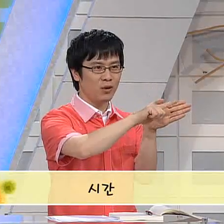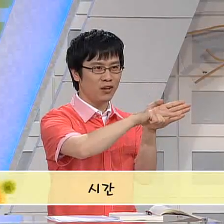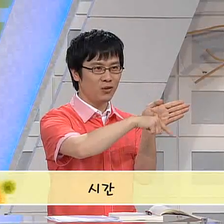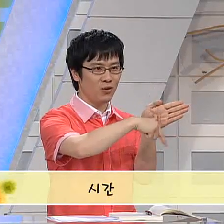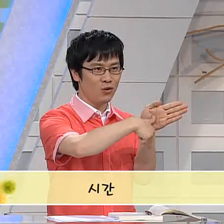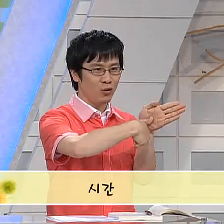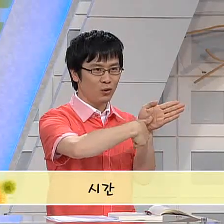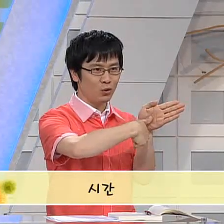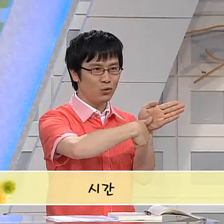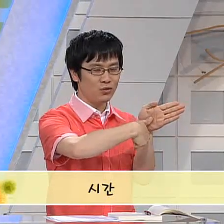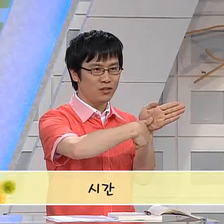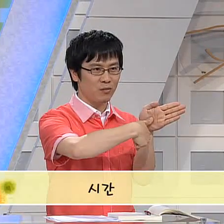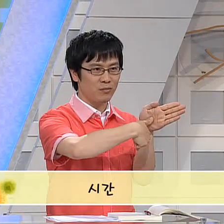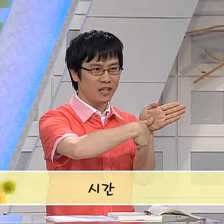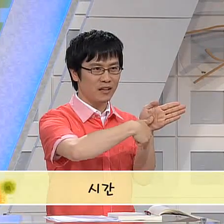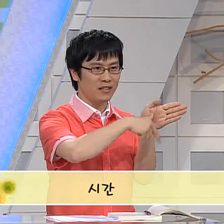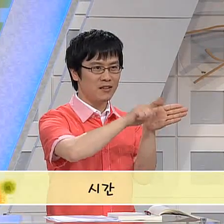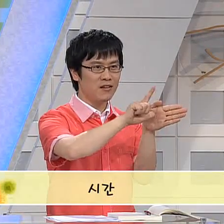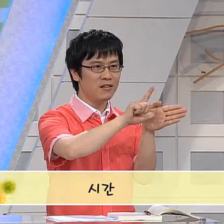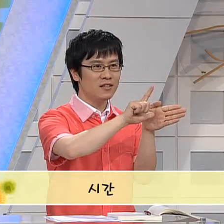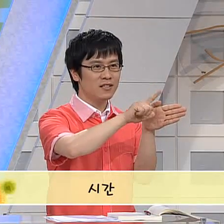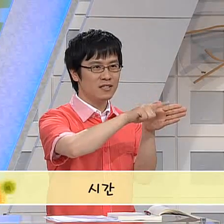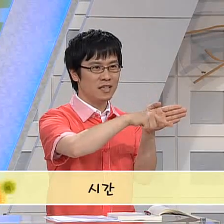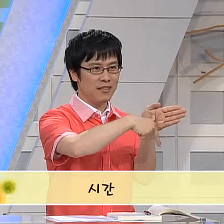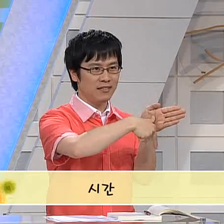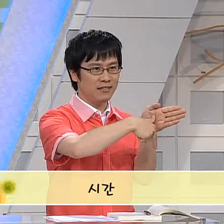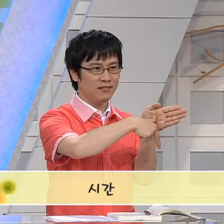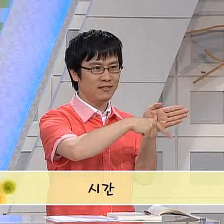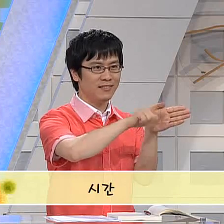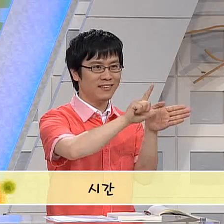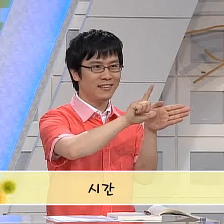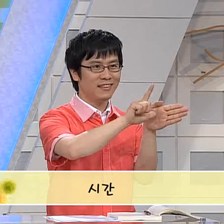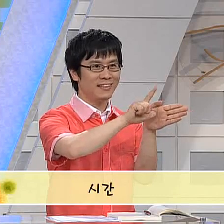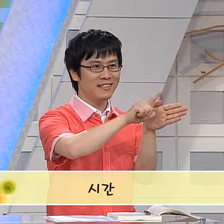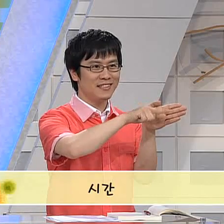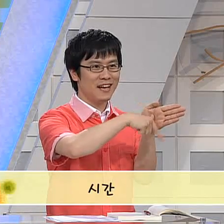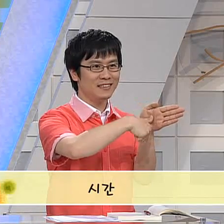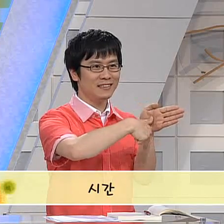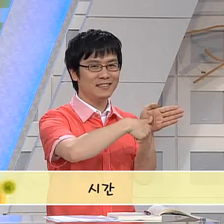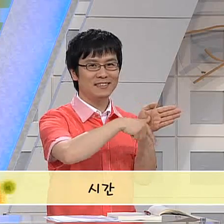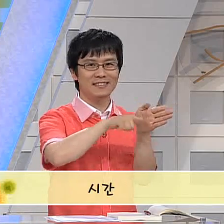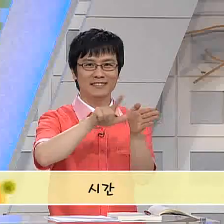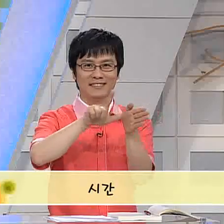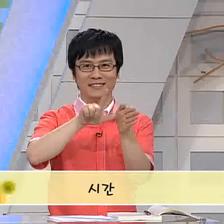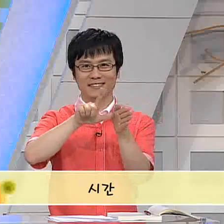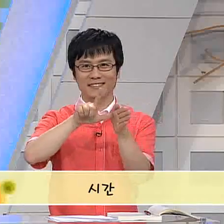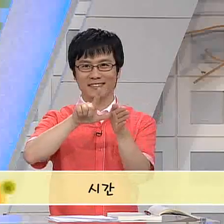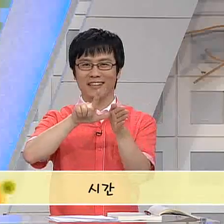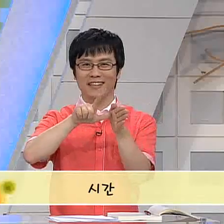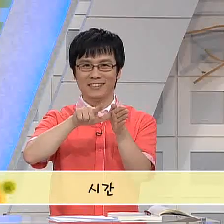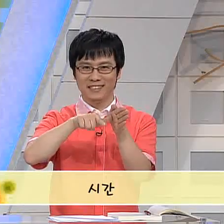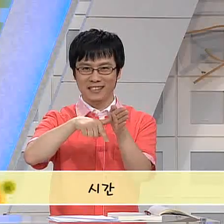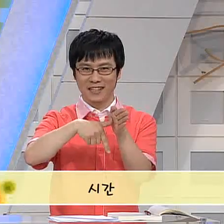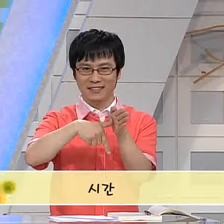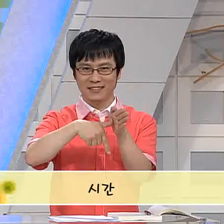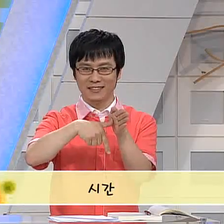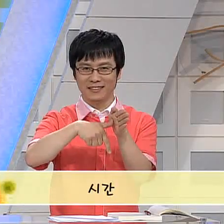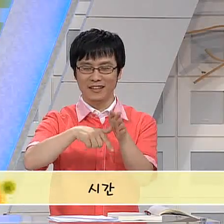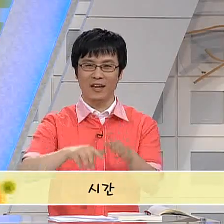모양으로 돌려주시는 겁니다. 그래서 시간, 시간, 시간. 네.